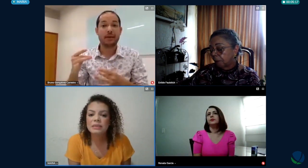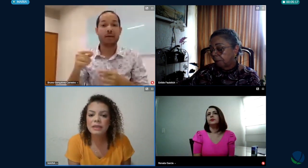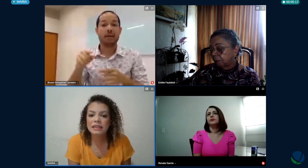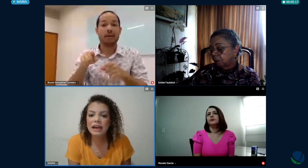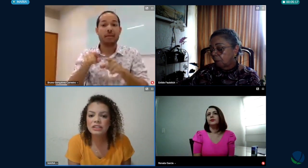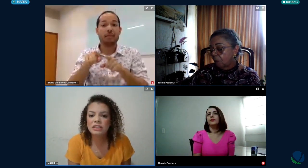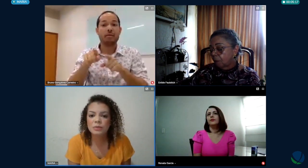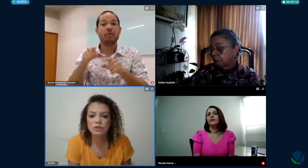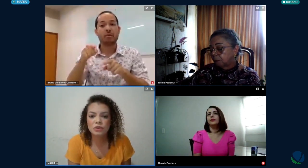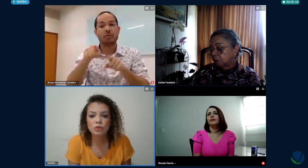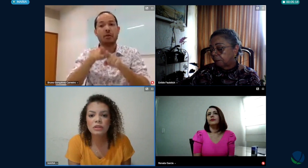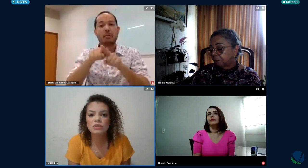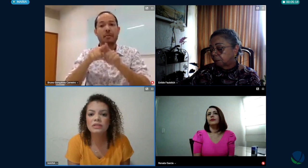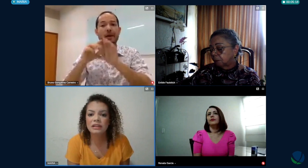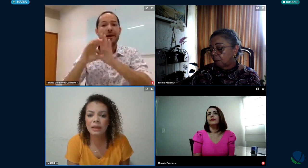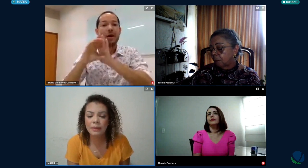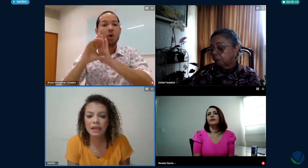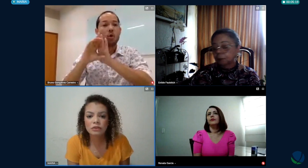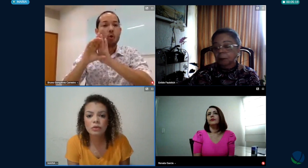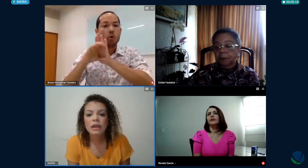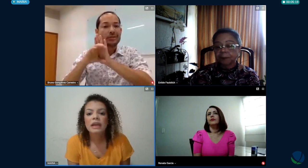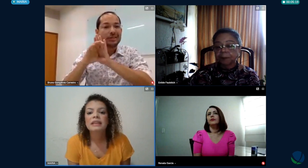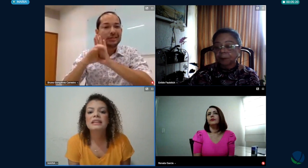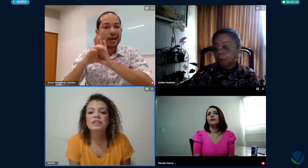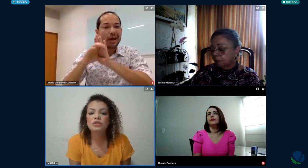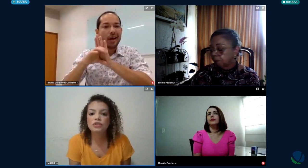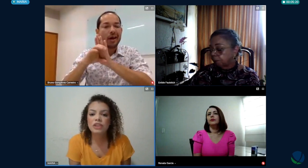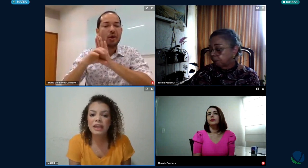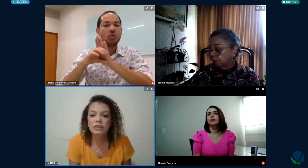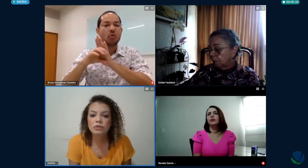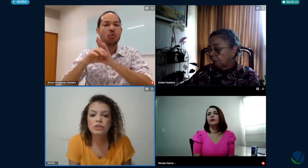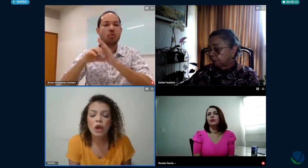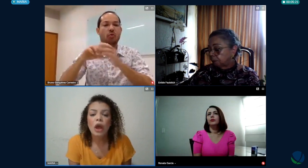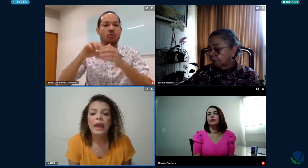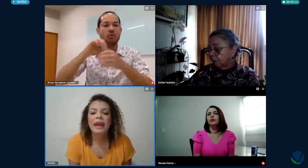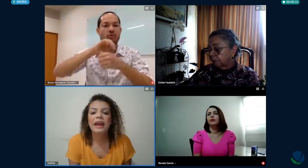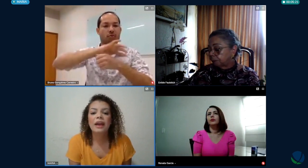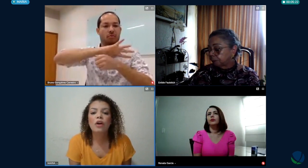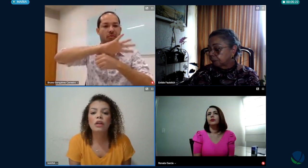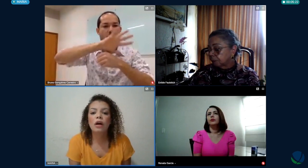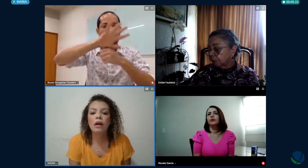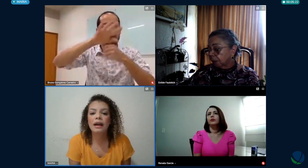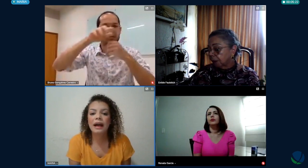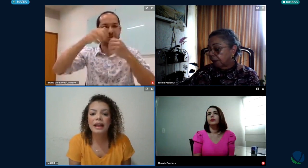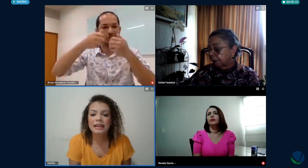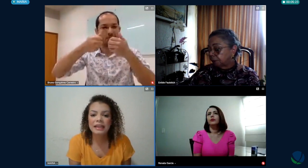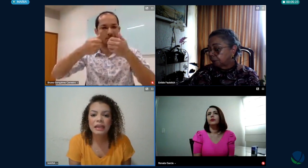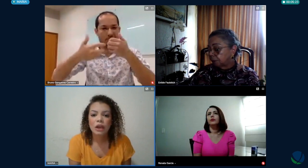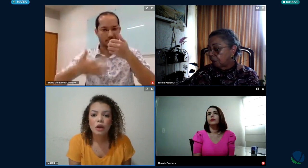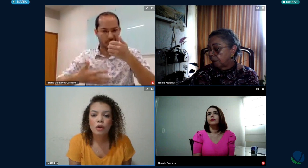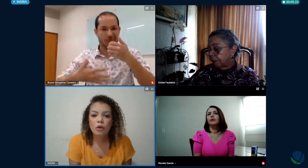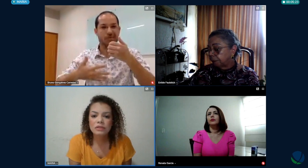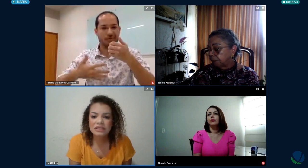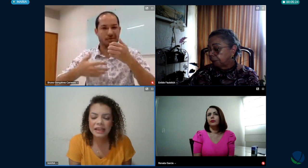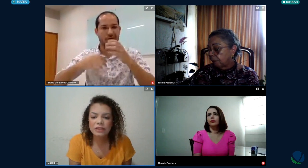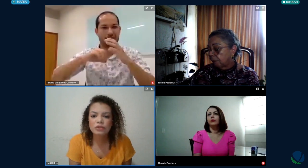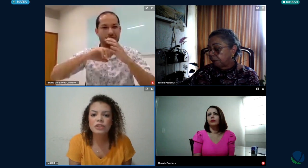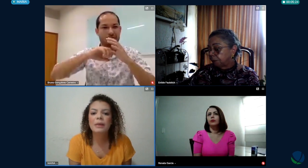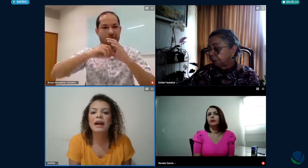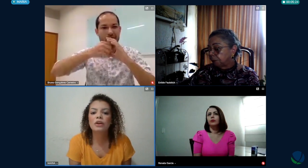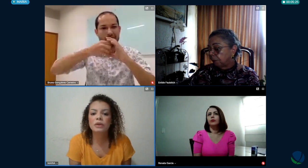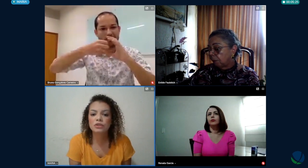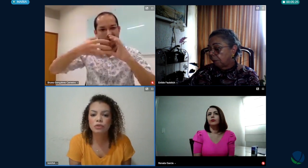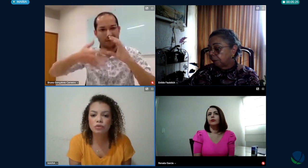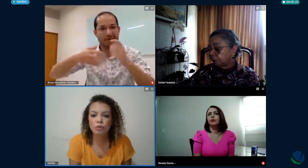a acessibilidade das pessoas surdas, o tratamento desses sujeitos, coloca ali conceito